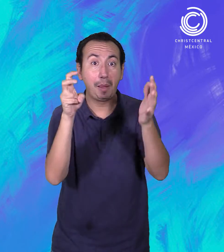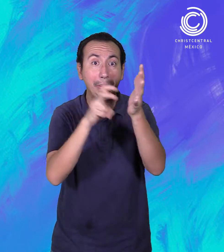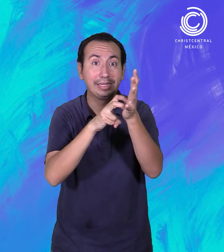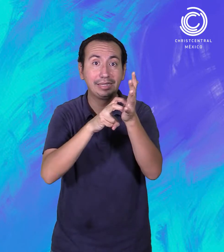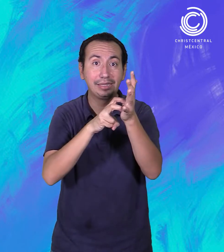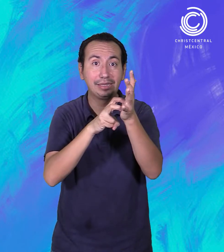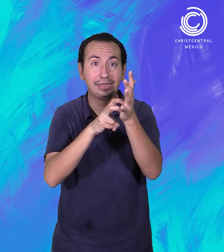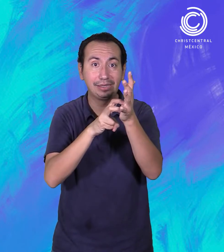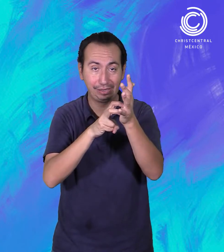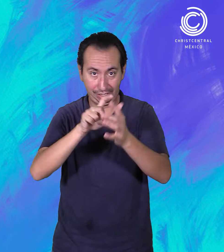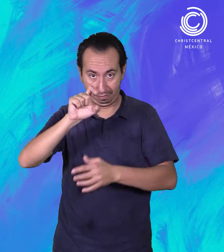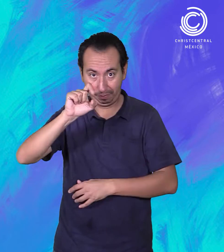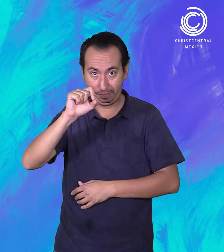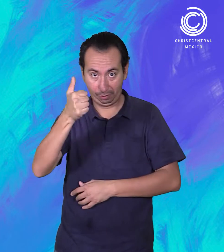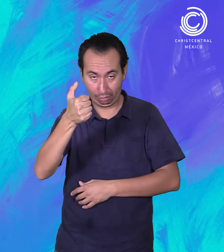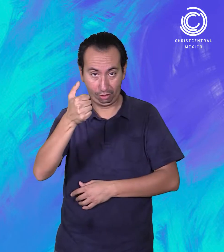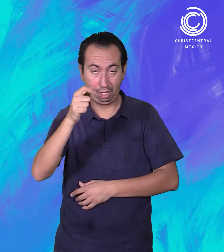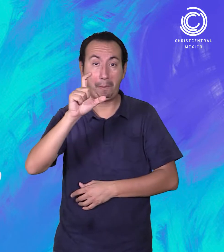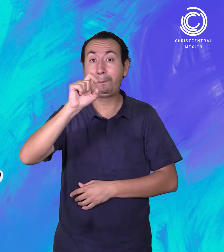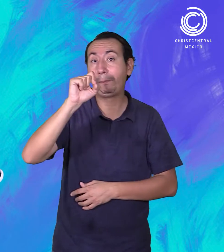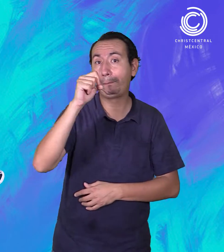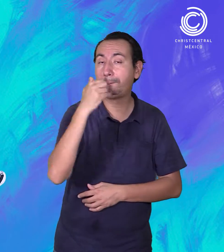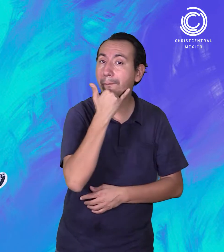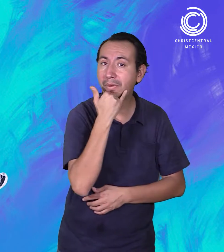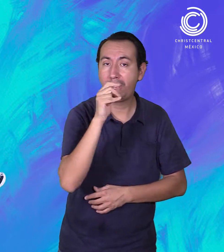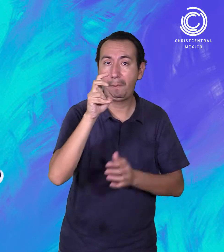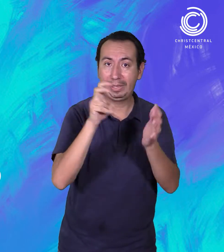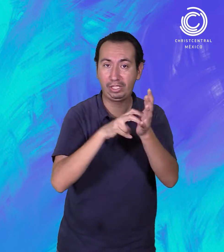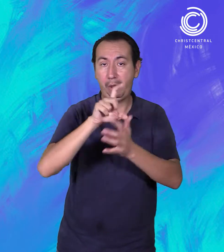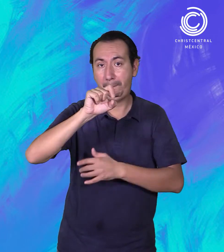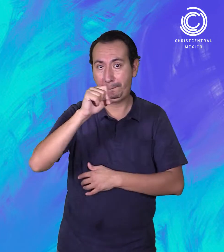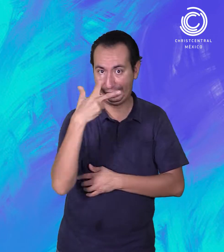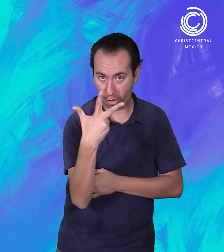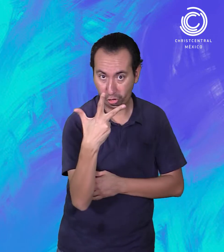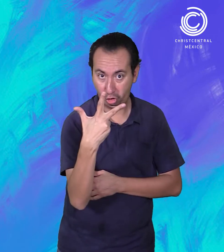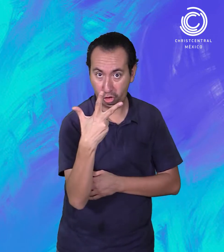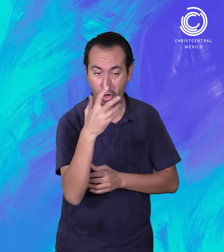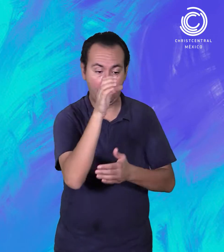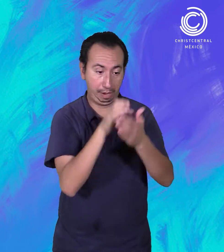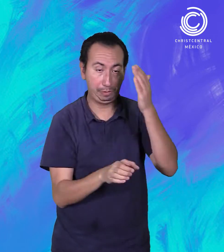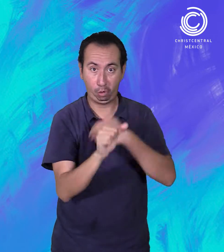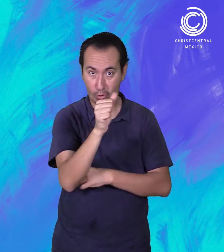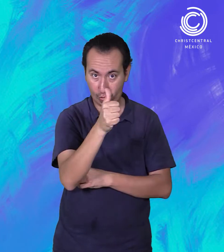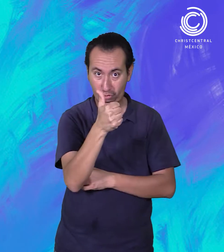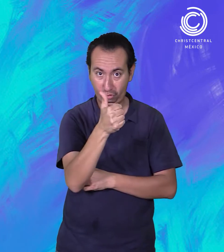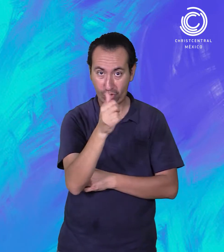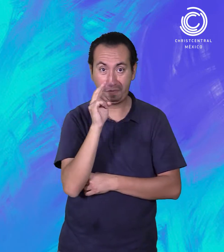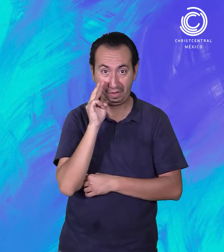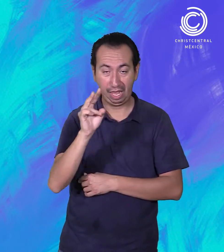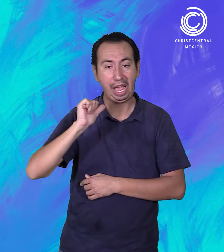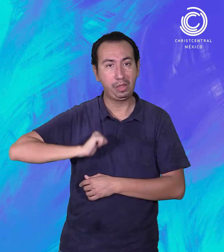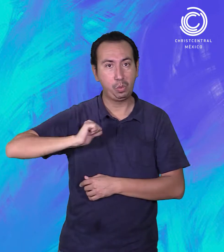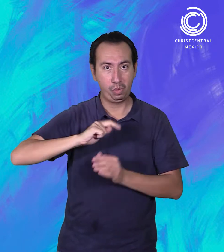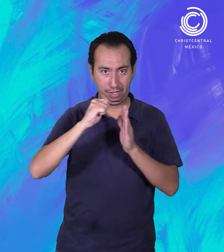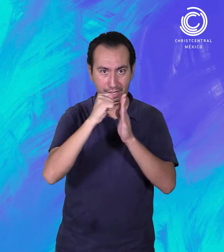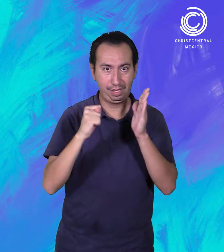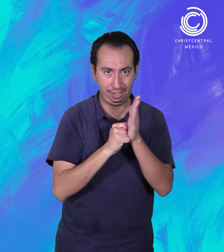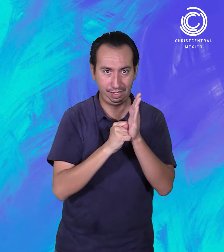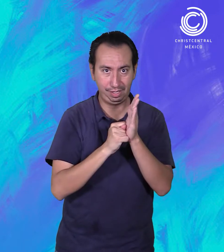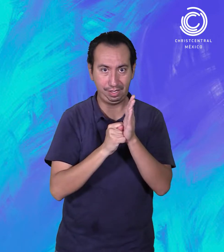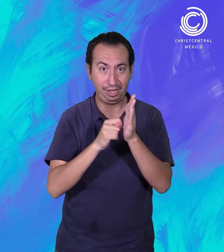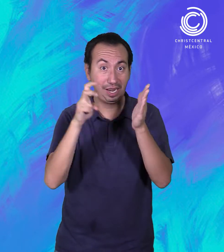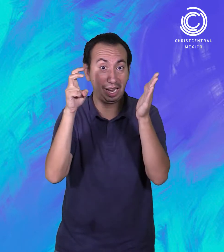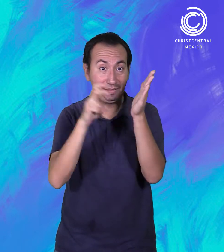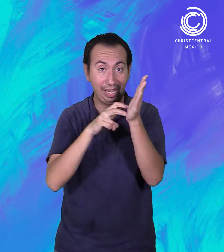Versículo 28, 11-28. Aquí está lo medular de esto que quiero compartirles de este pasaje del Antiguo Testamento.